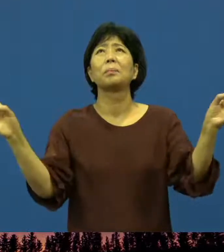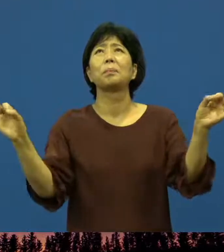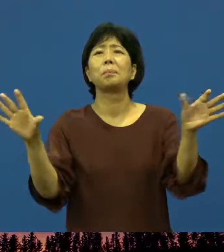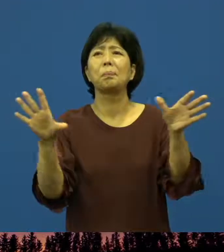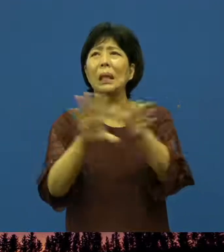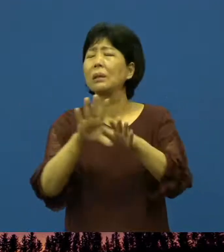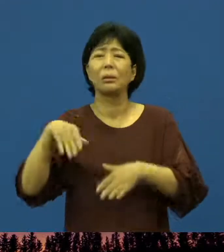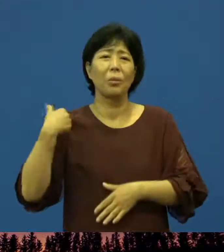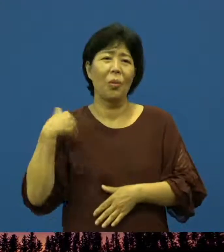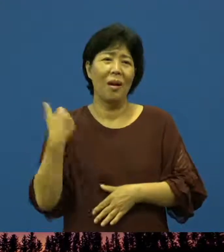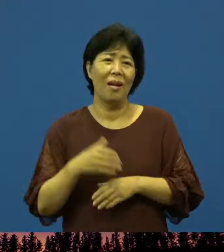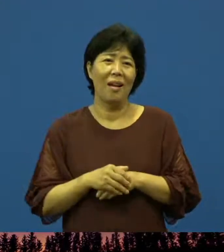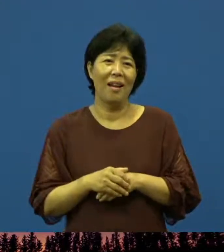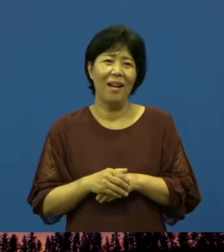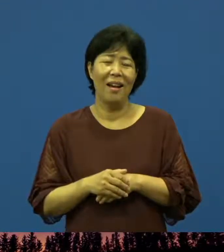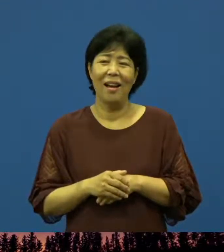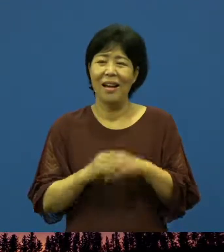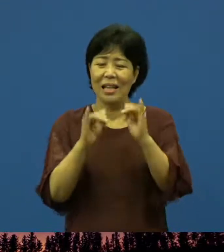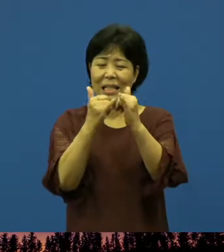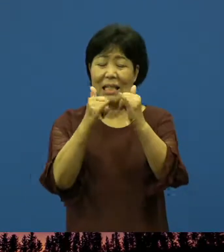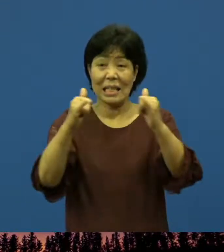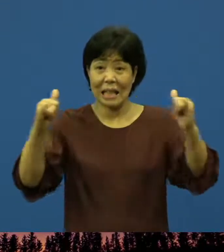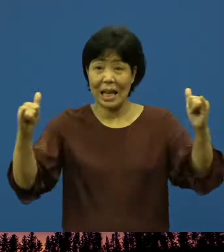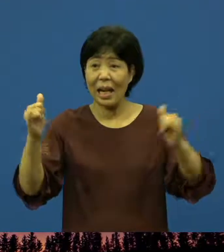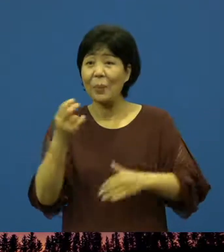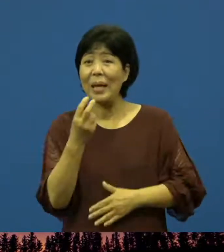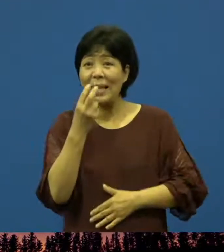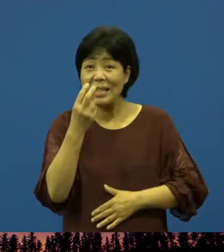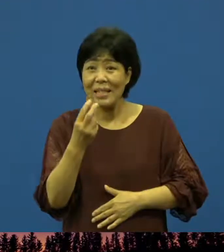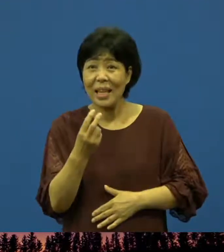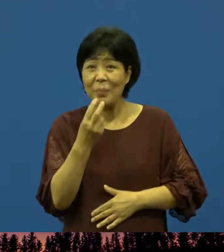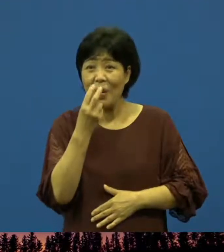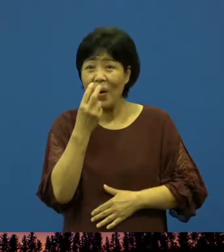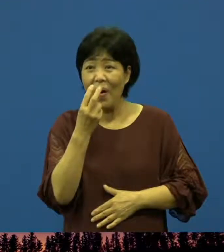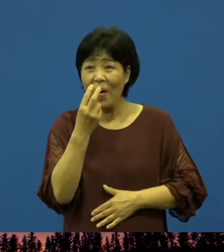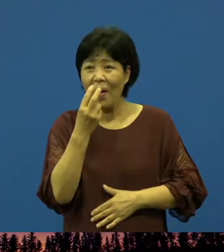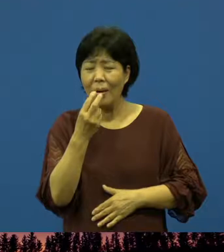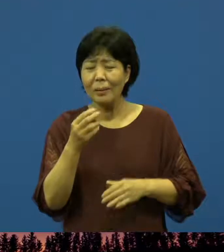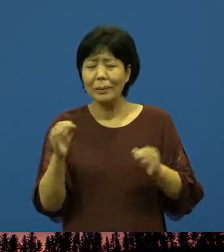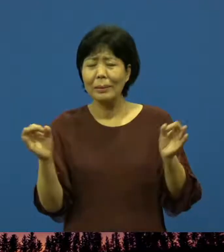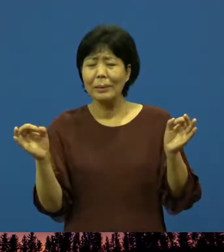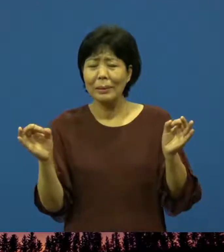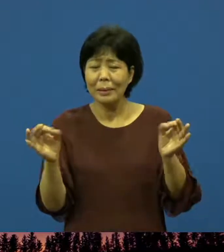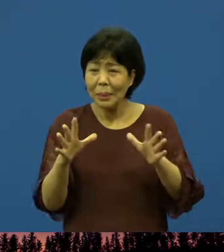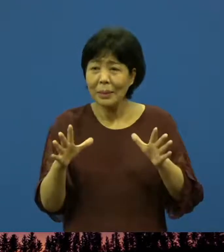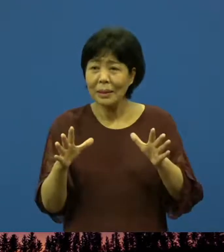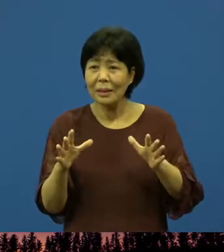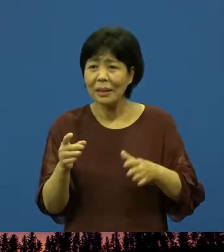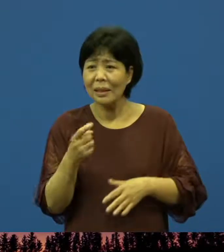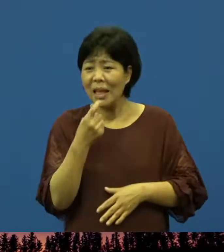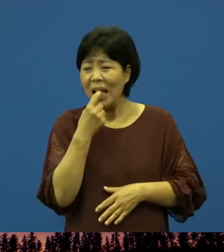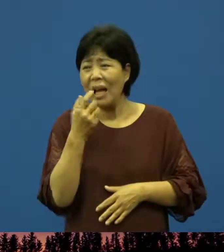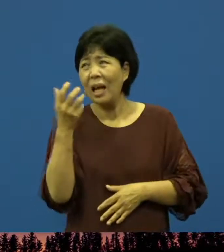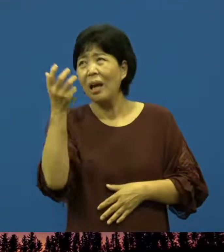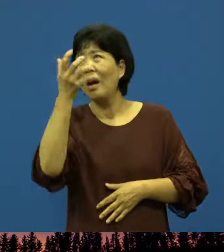거예요. 여러분, 인간의 생명이라는 게 그런 게 아니라 한순간에 연기처럼 사라져요.